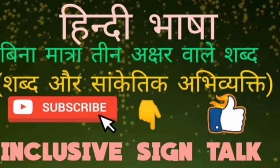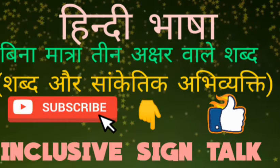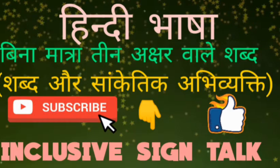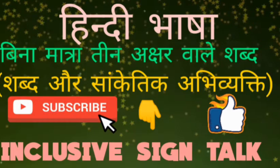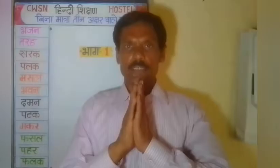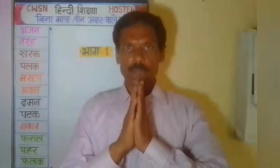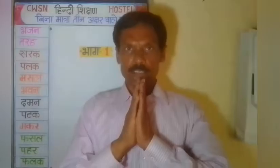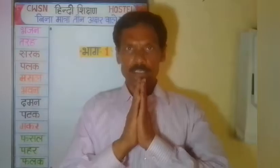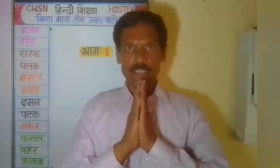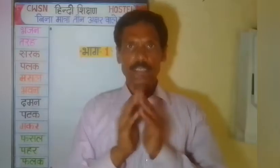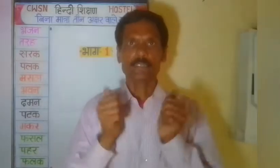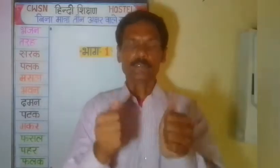नमस्ते।